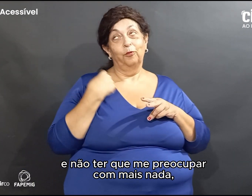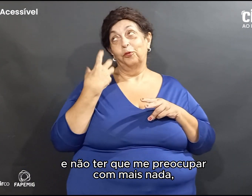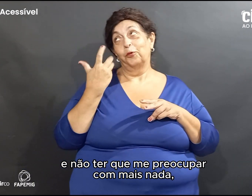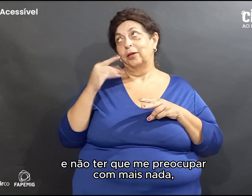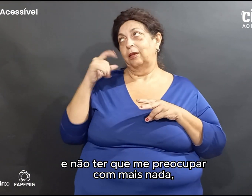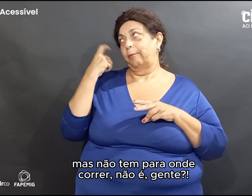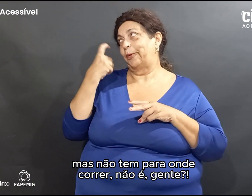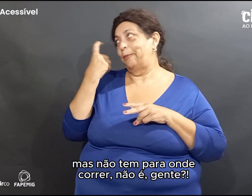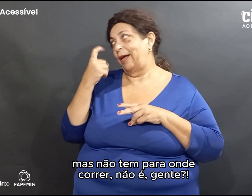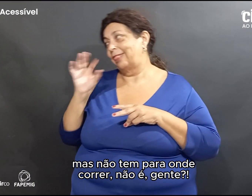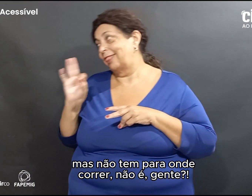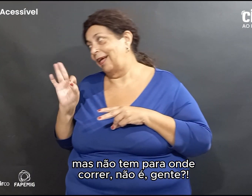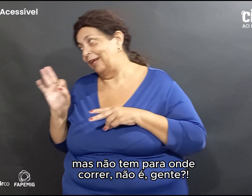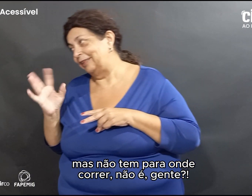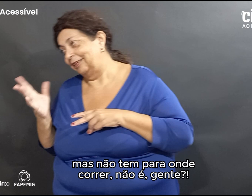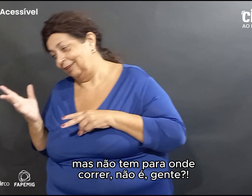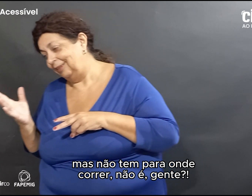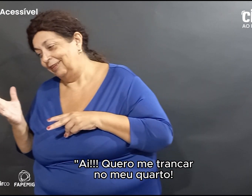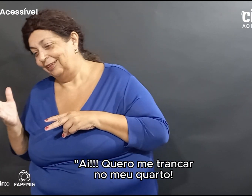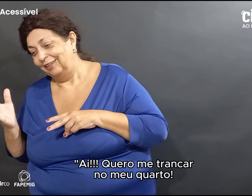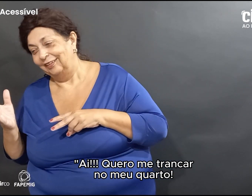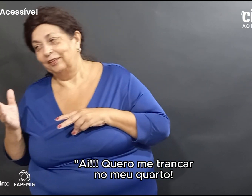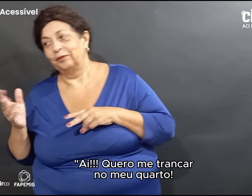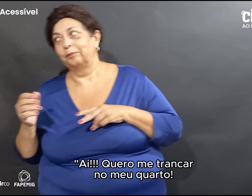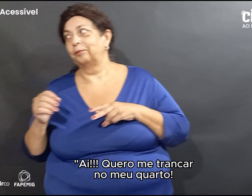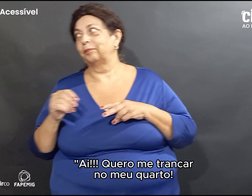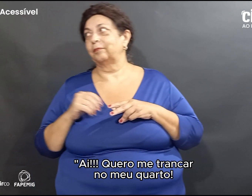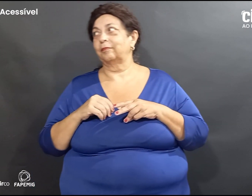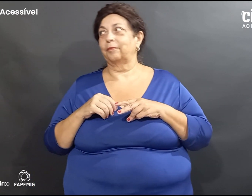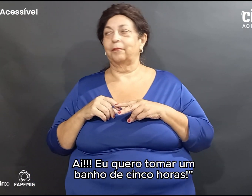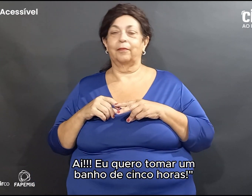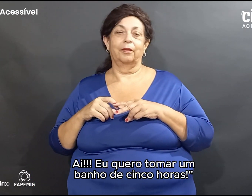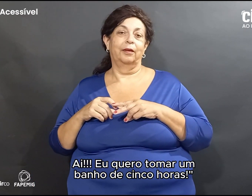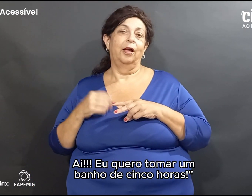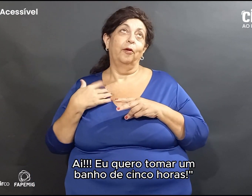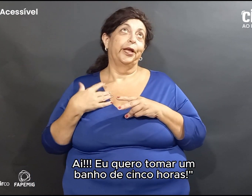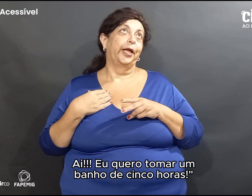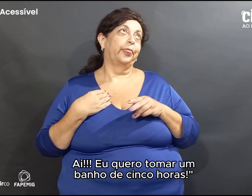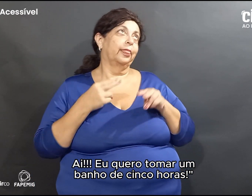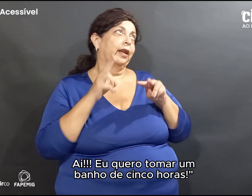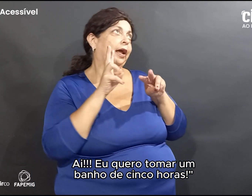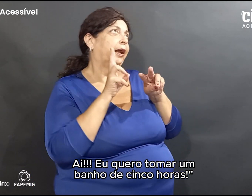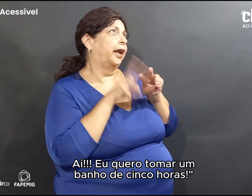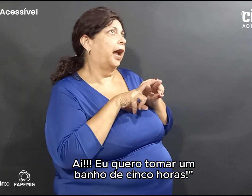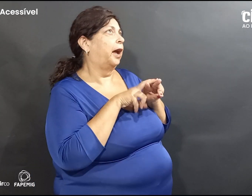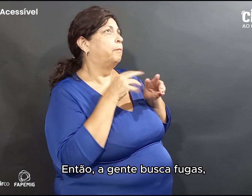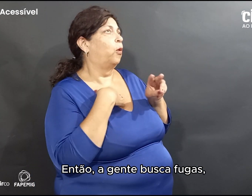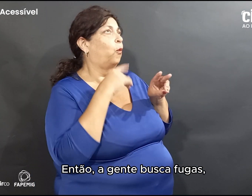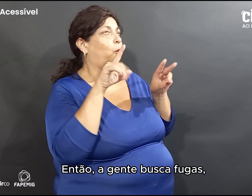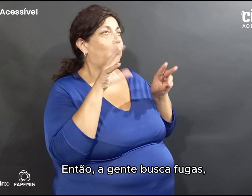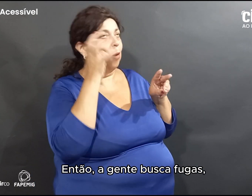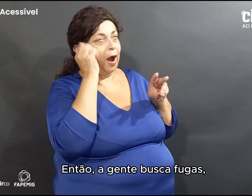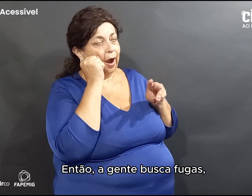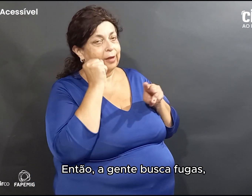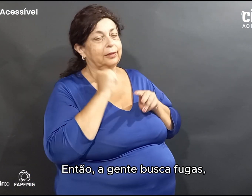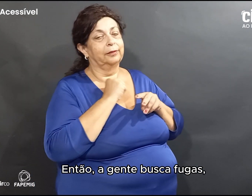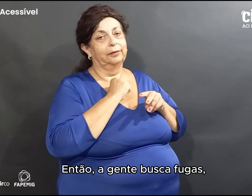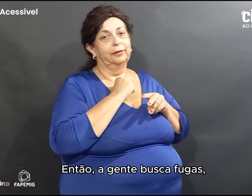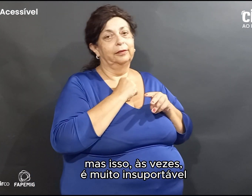mais nada, mas não tem pra onde correr, né, gente? Quero trancar no meu quarto, eu quero tomar um banho de 5 horas, né? Então a gente busca fugas, mas isso